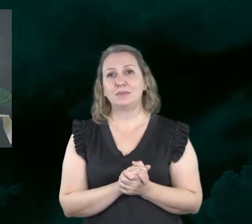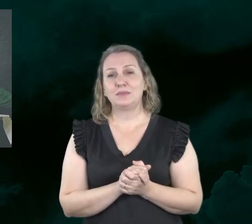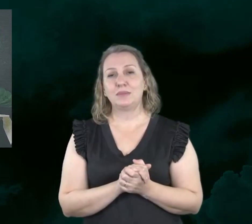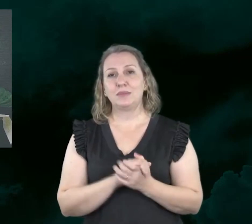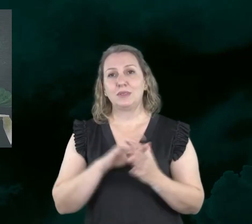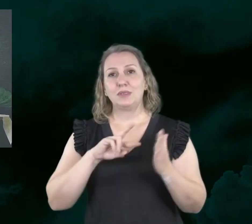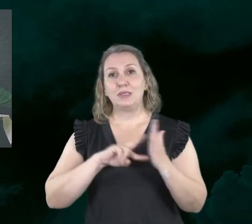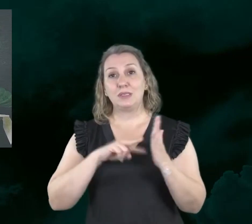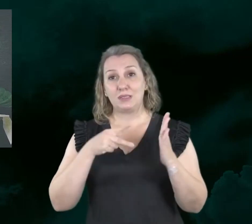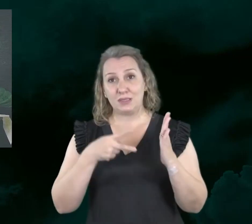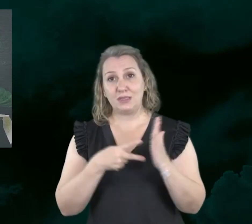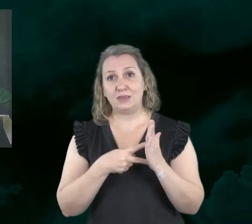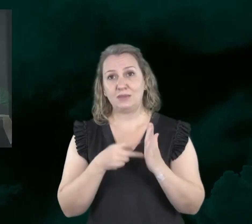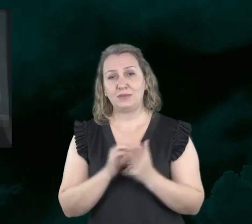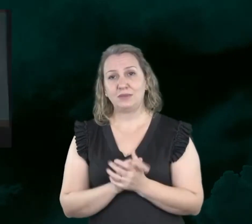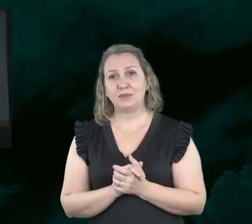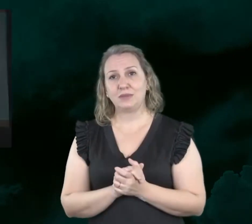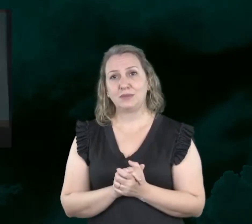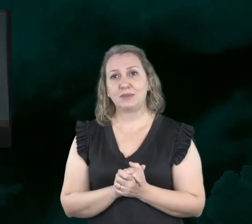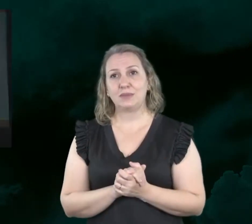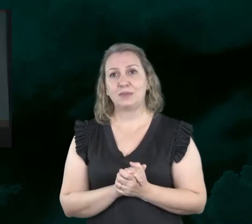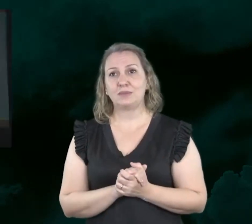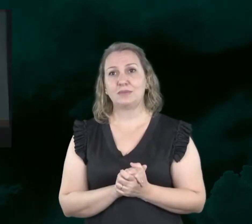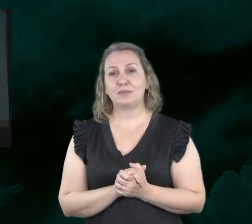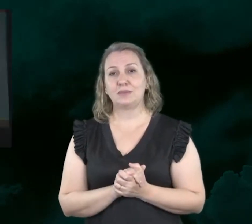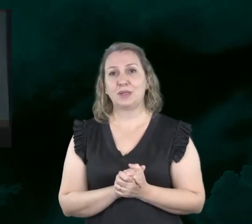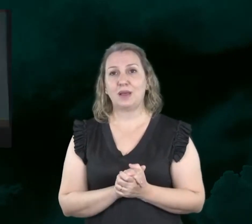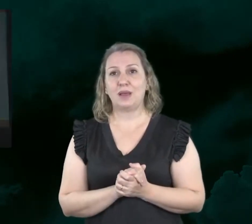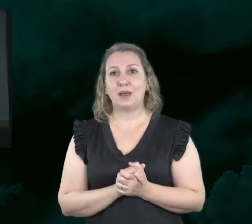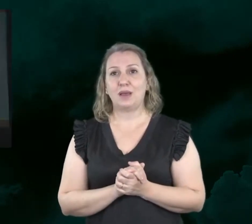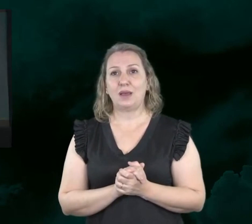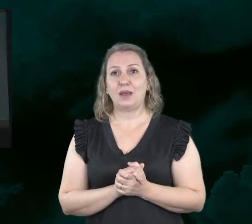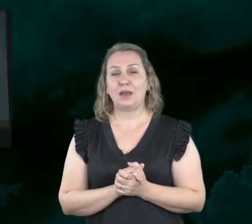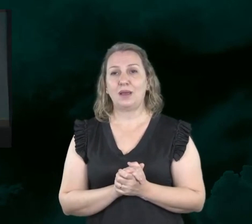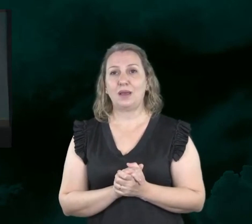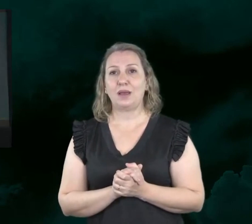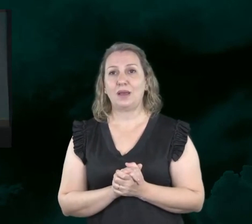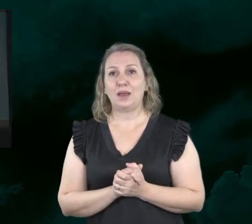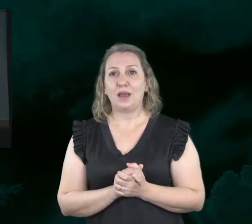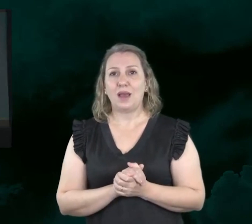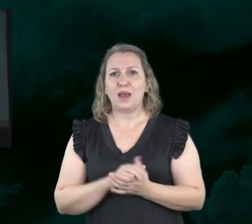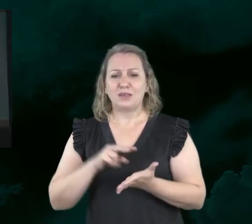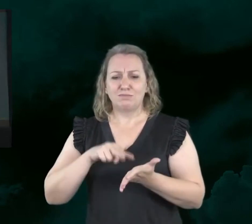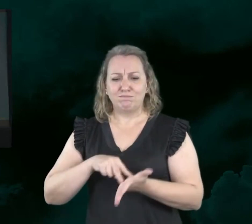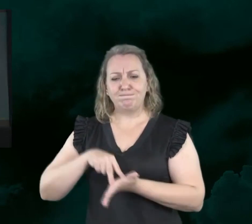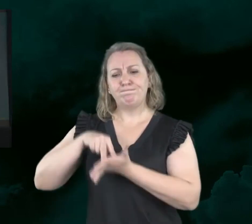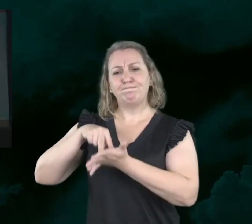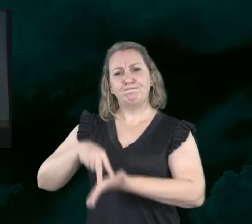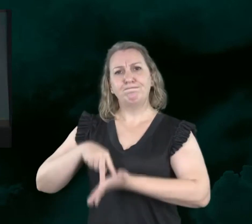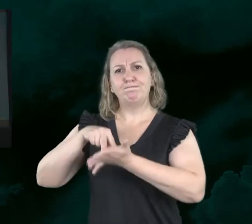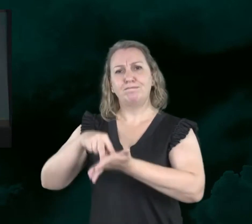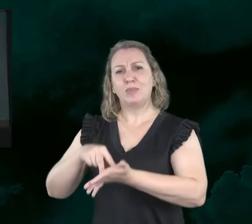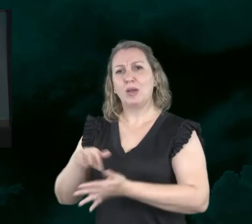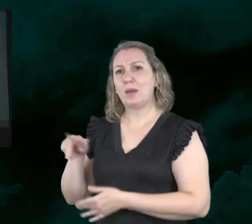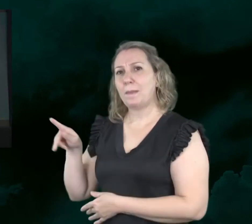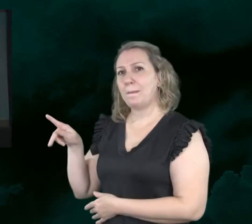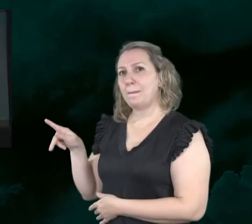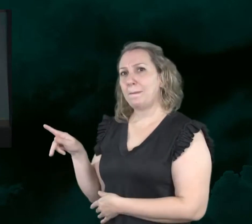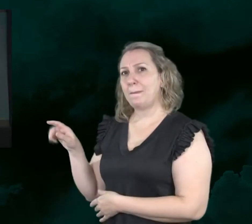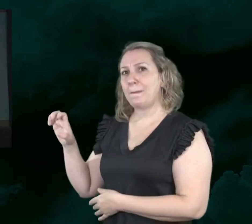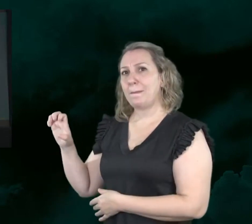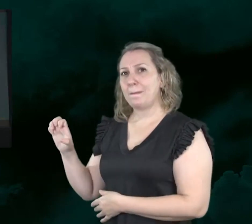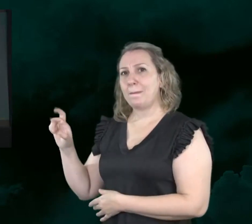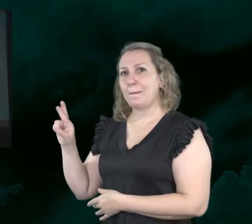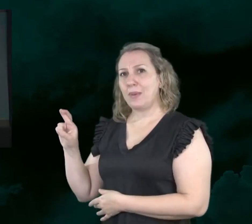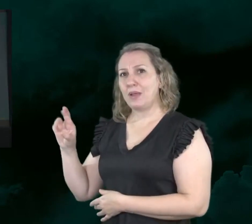Hipomoné, que é a palavra perseverança, é isso, né? Não,